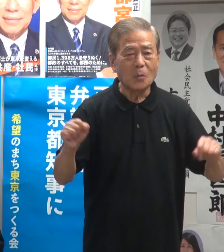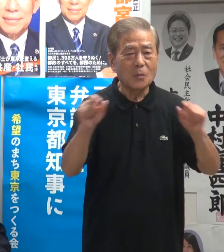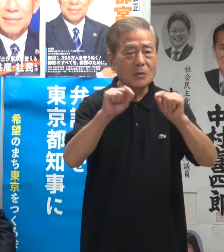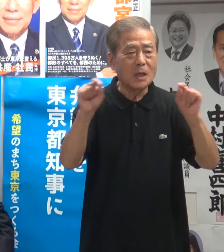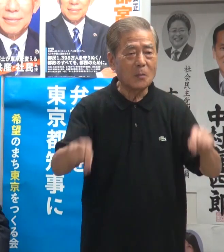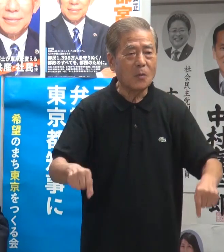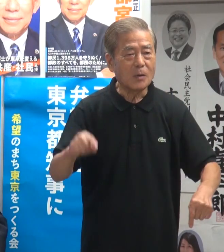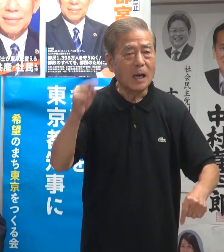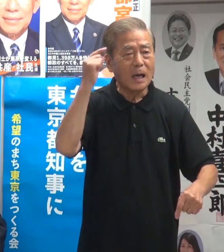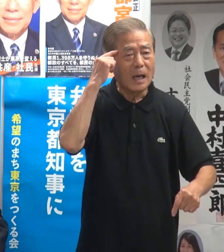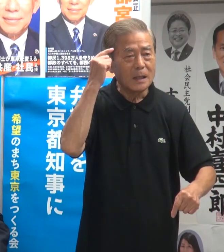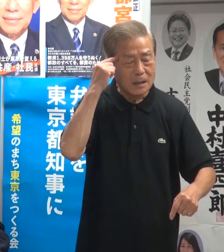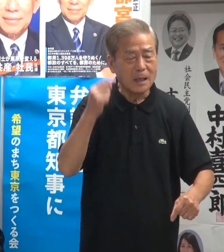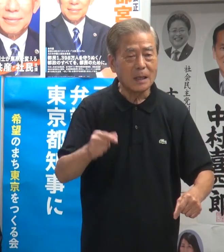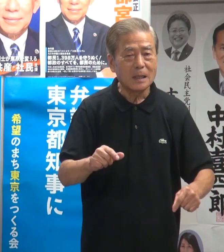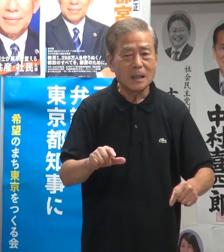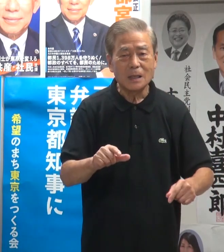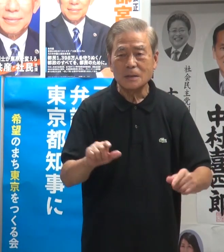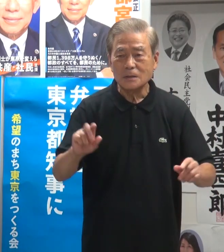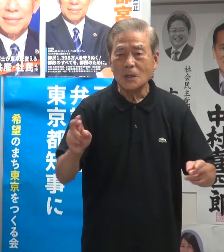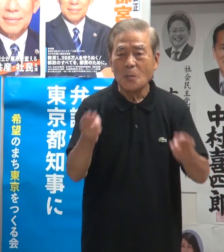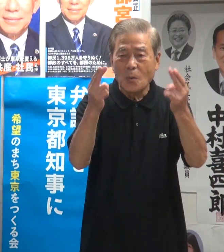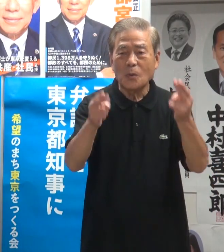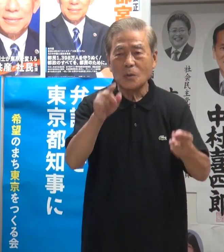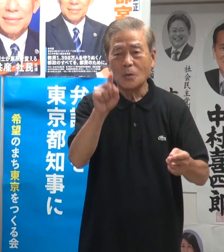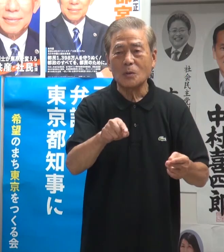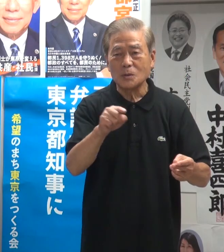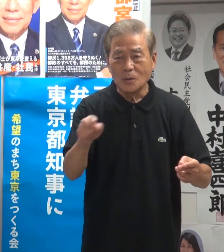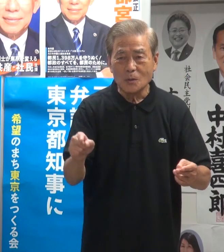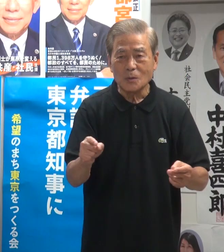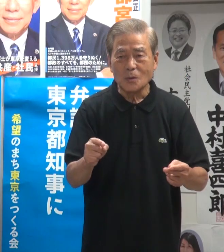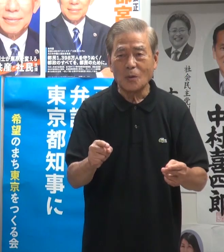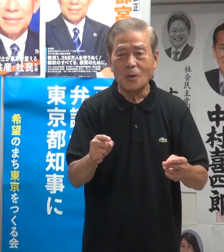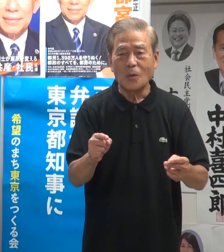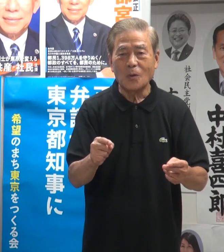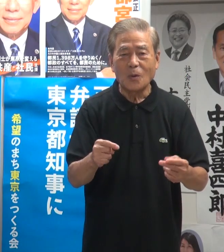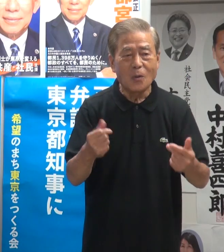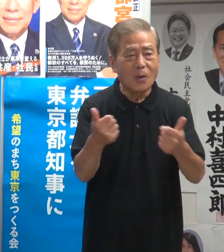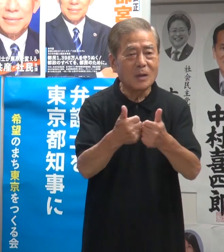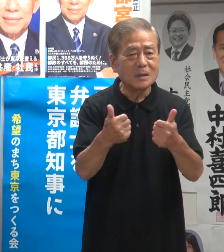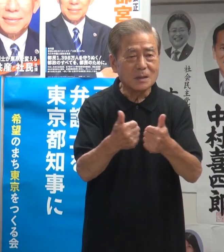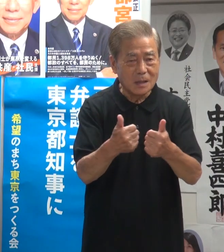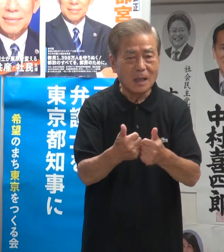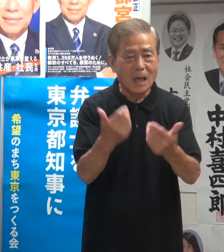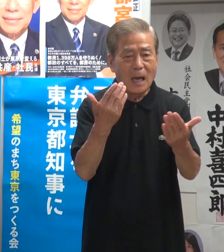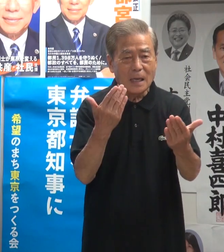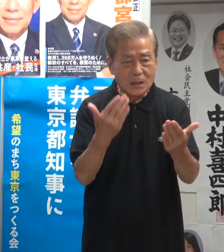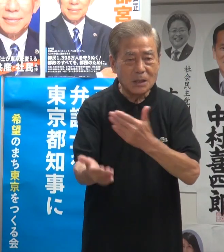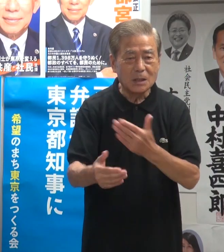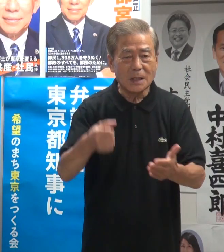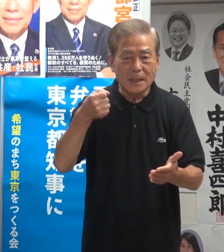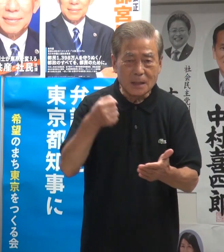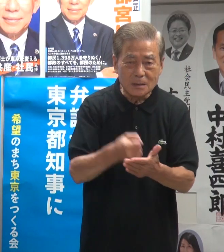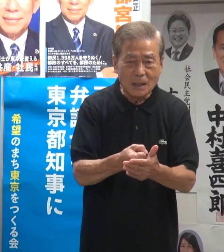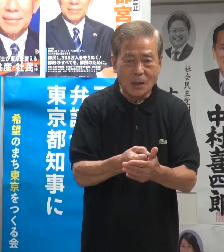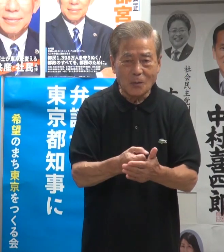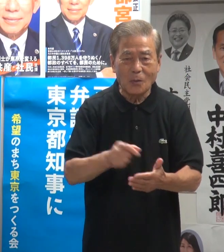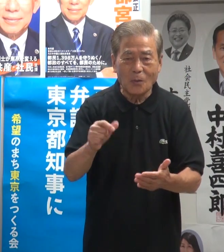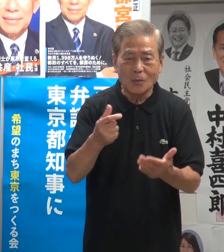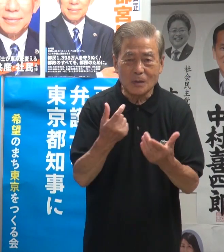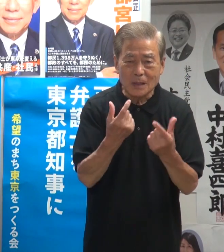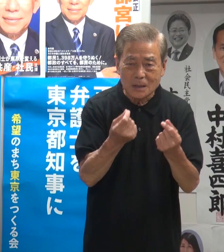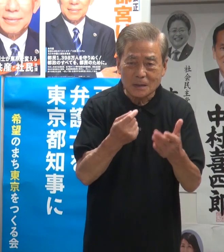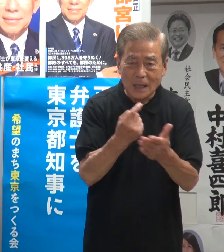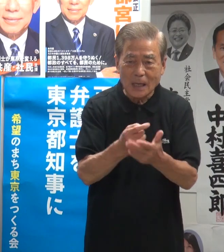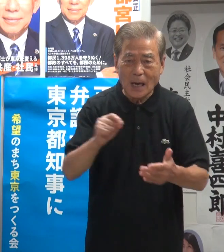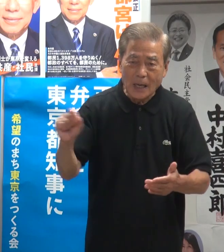の感染症専門家とやってはっきりとした決断を早期にすべきだと思ってますね。それ